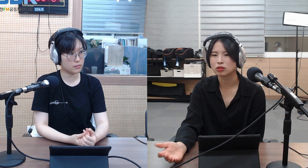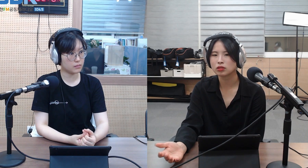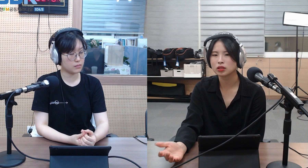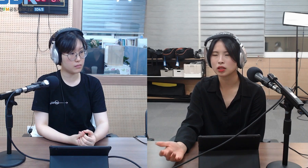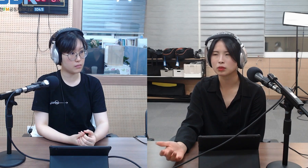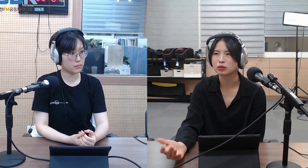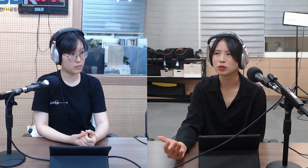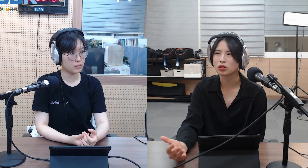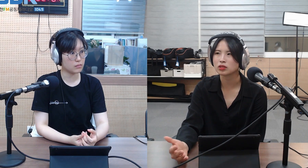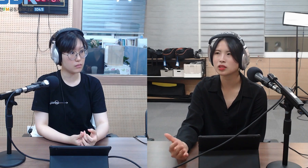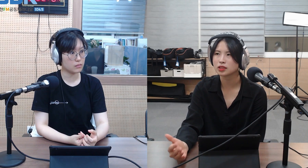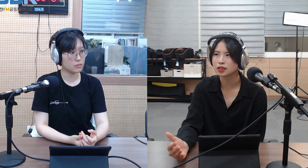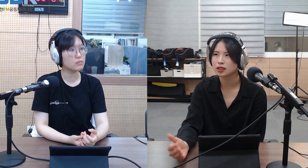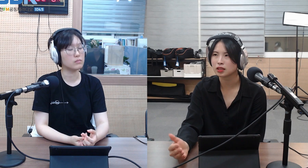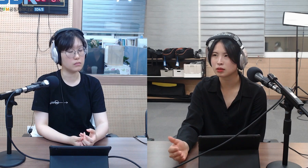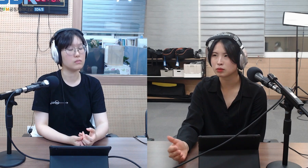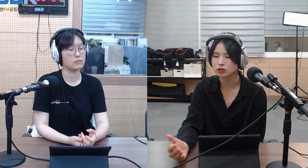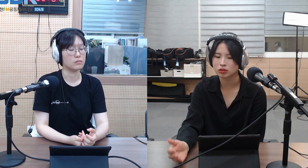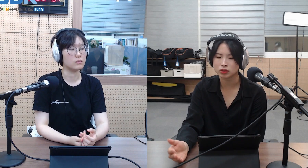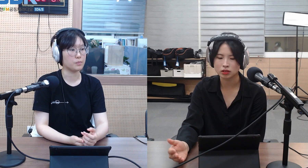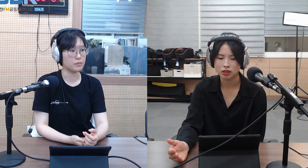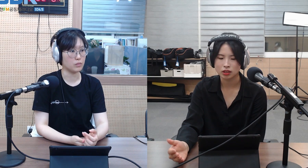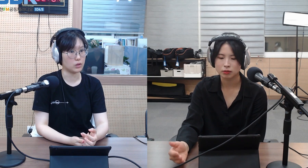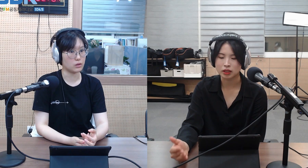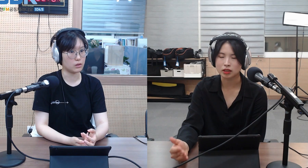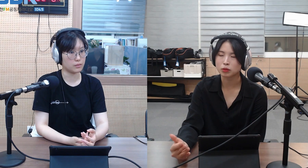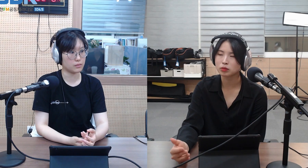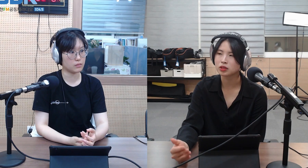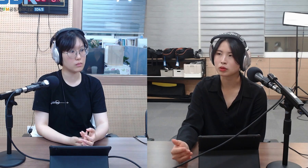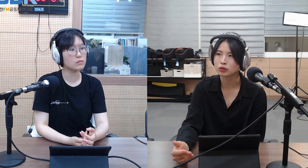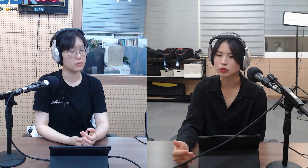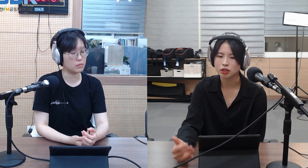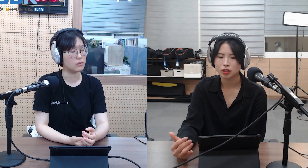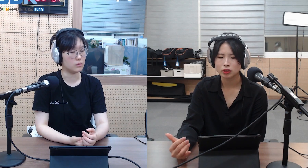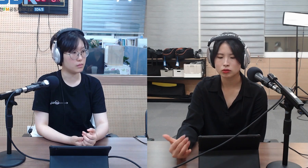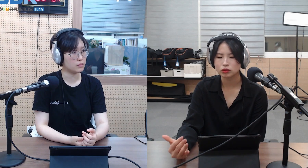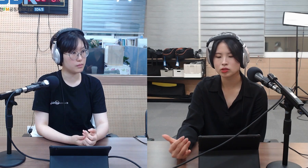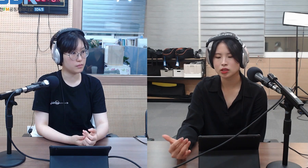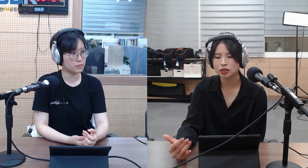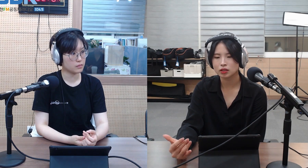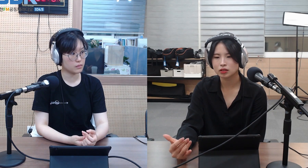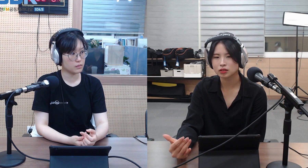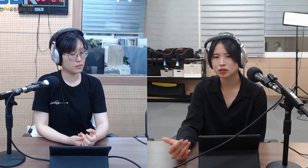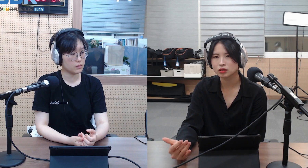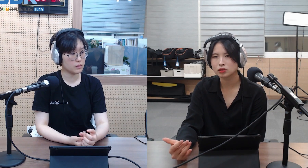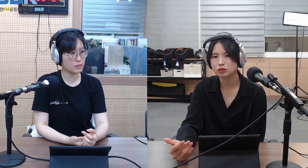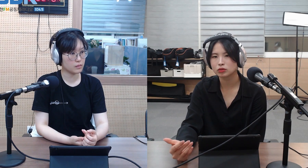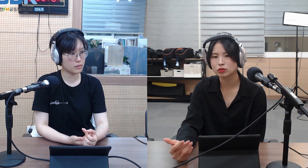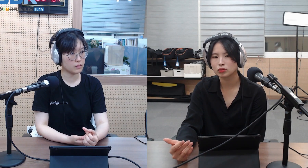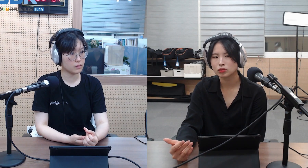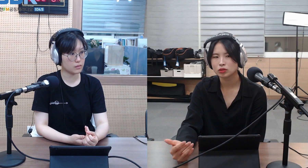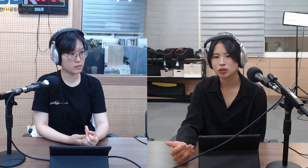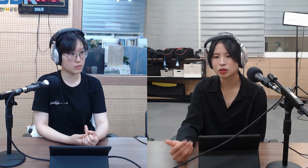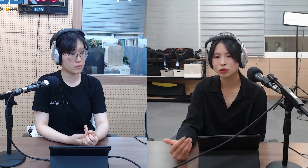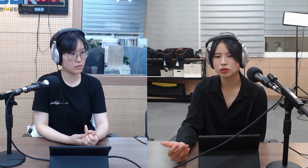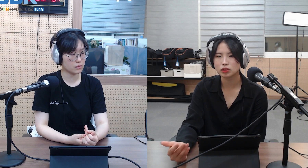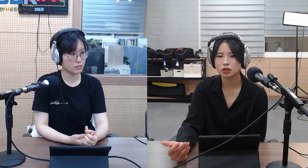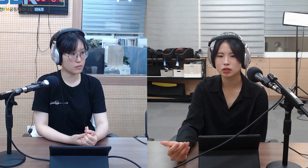거의 대부분 경증 장애인 분들을 많이 뽑으시고 중증 장애인들은 실질적으로